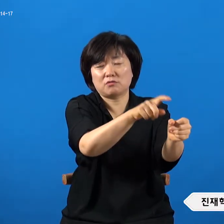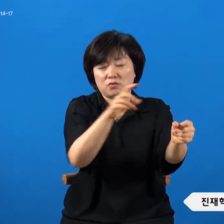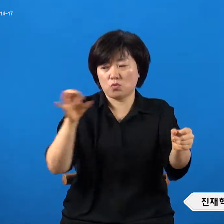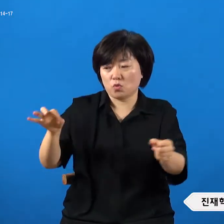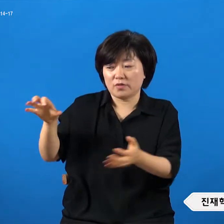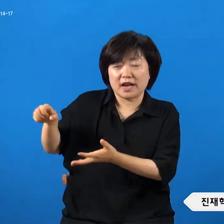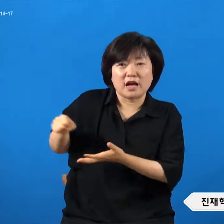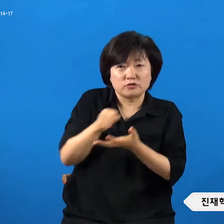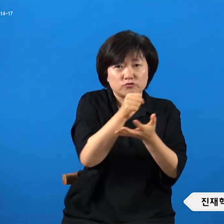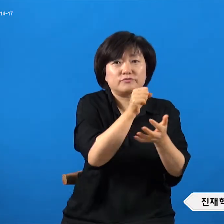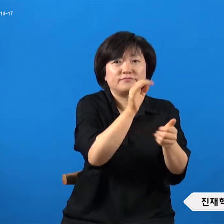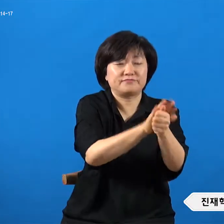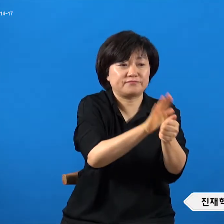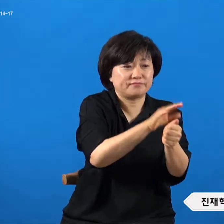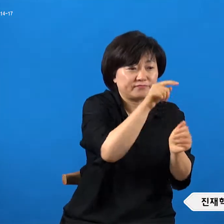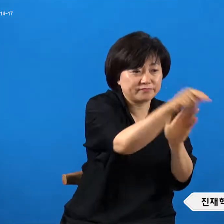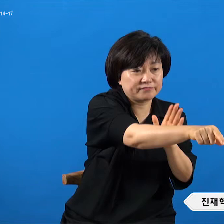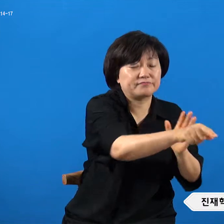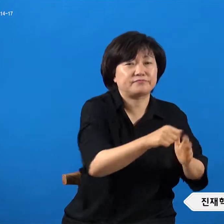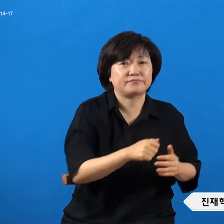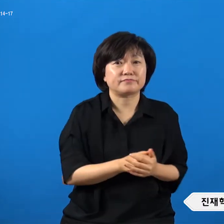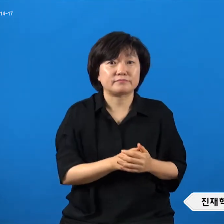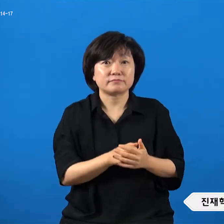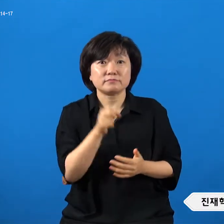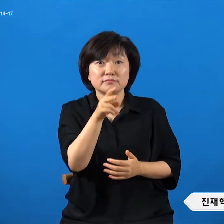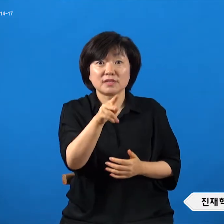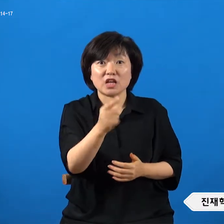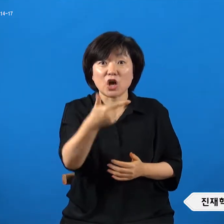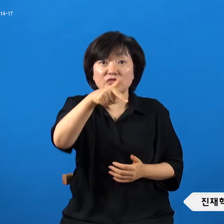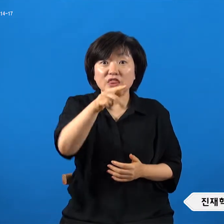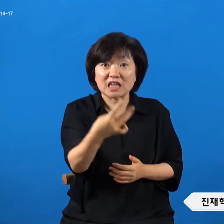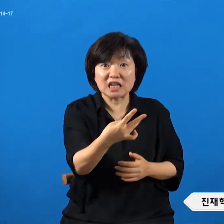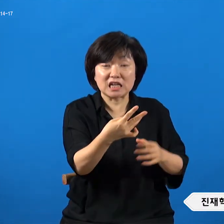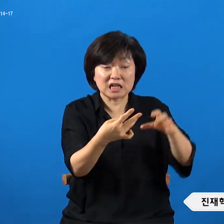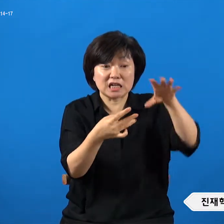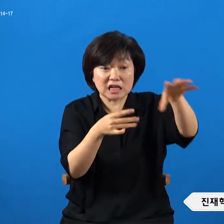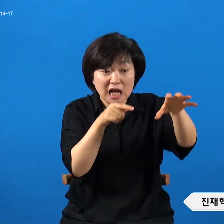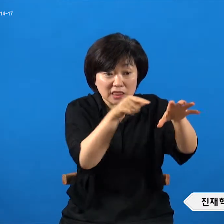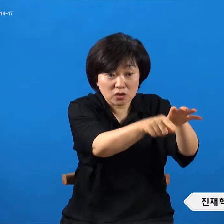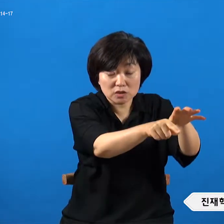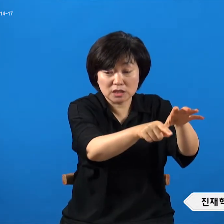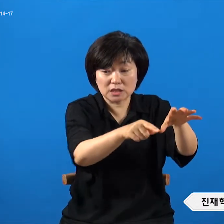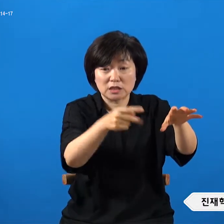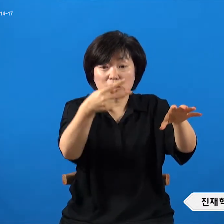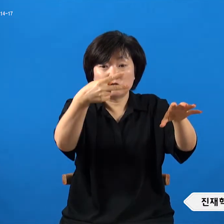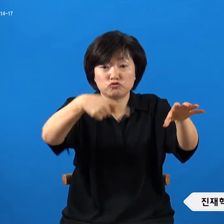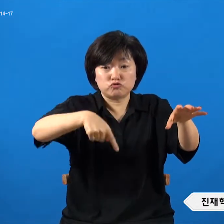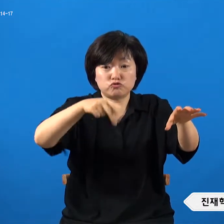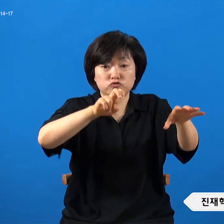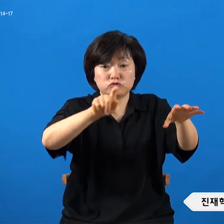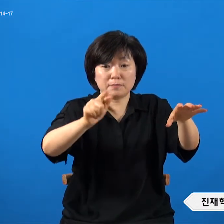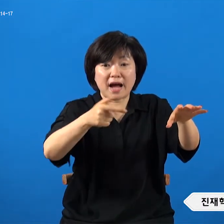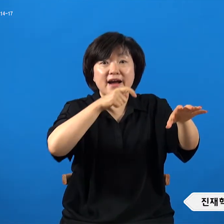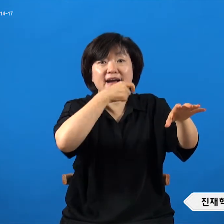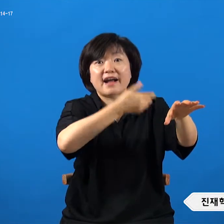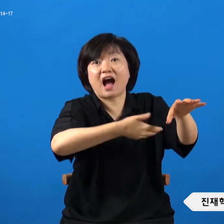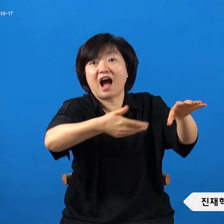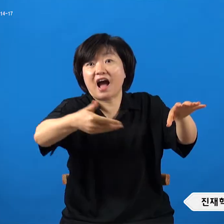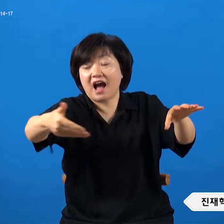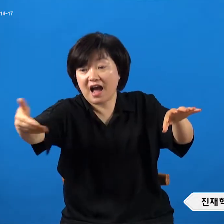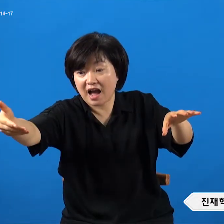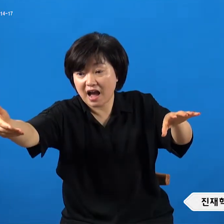그곳에 가서 보니까 도문이라는 곳에 가니까 이 두만강을 하나를 놓고 북한